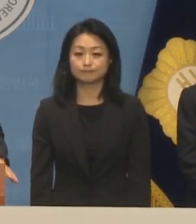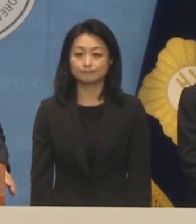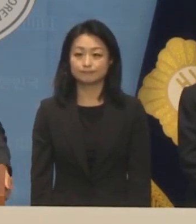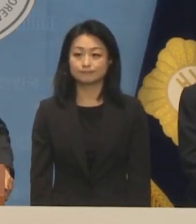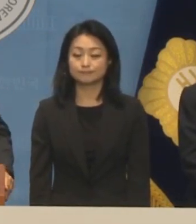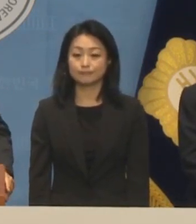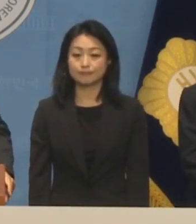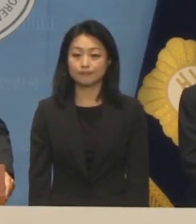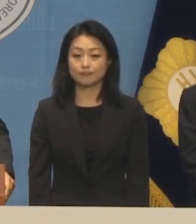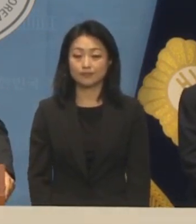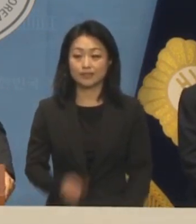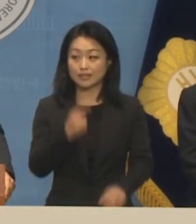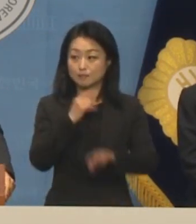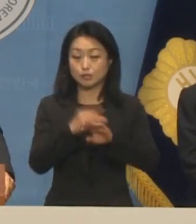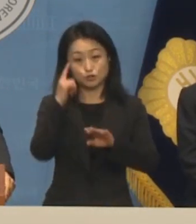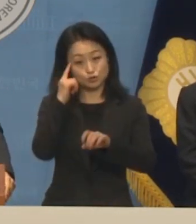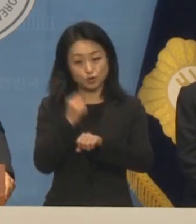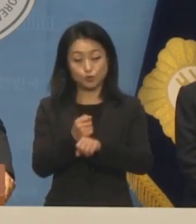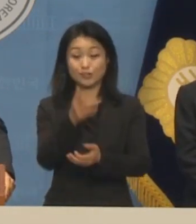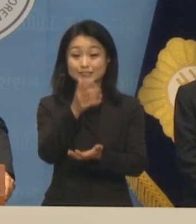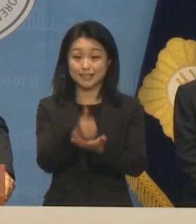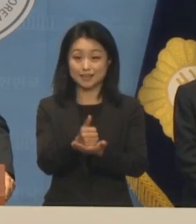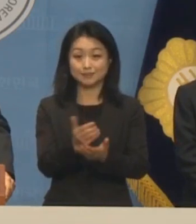네, 민주연구원장 이한주입니다.